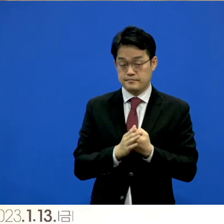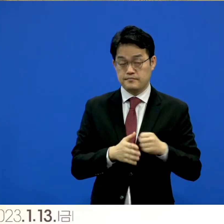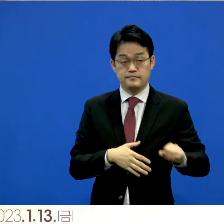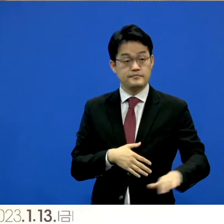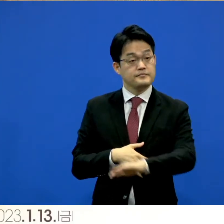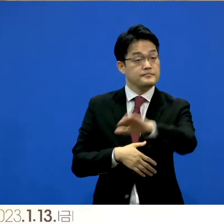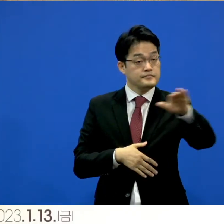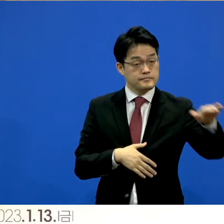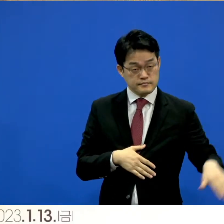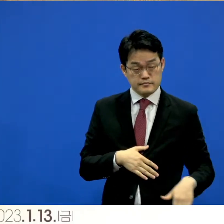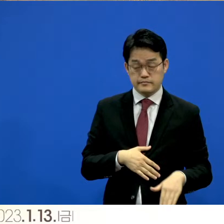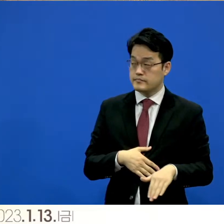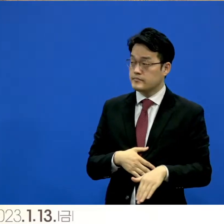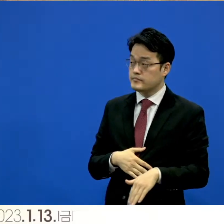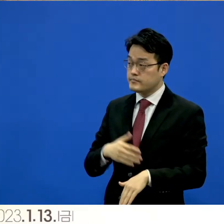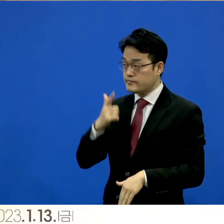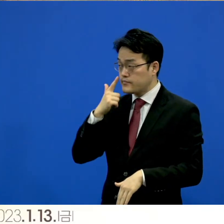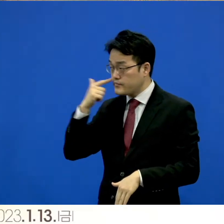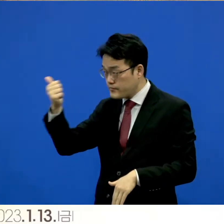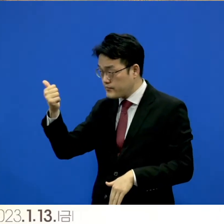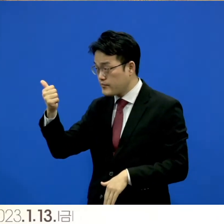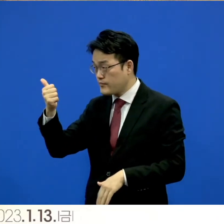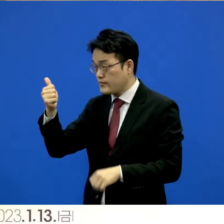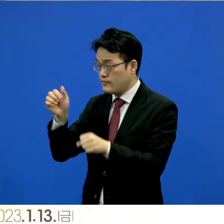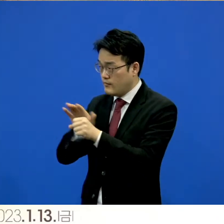그분의 포로가 되었습니다.